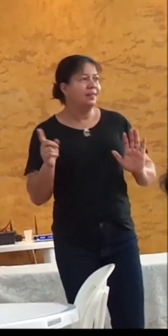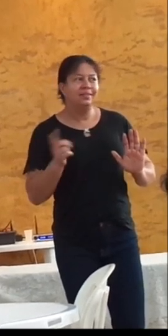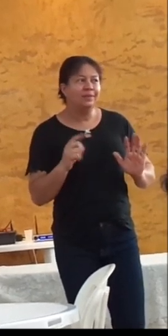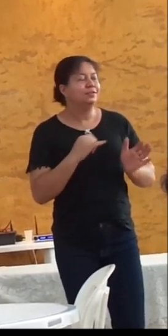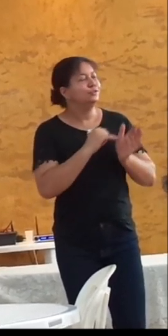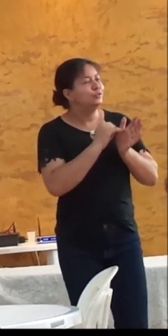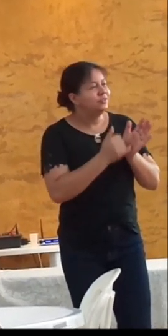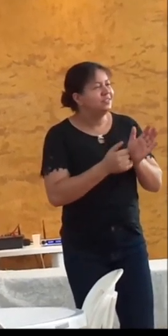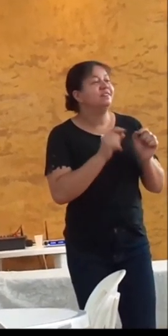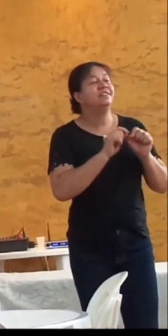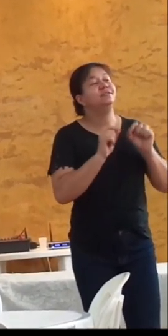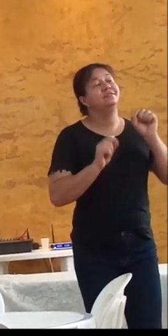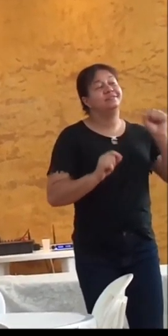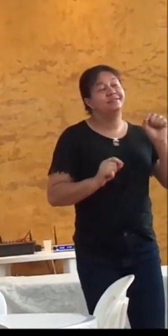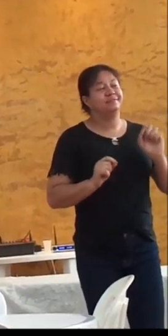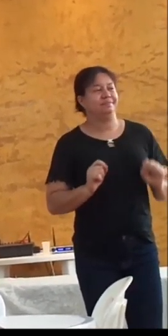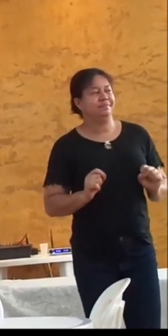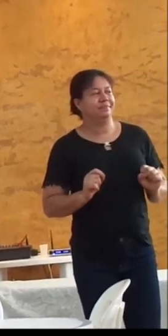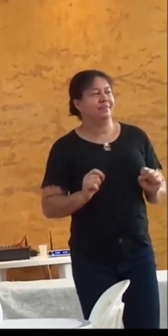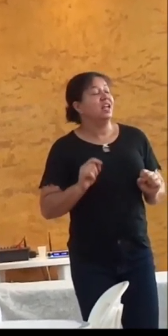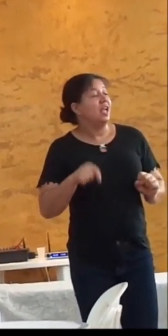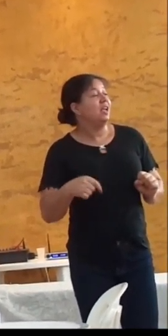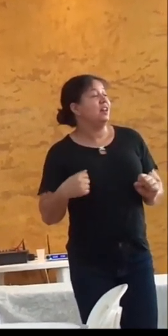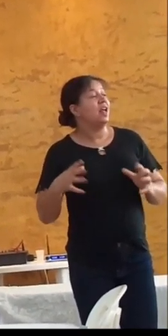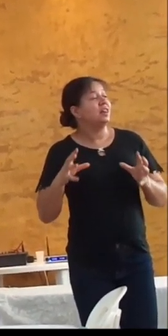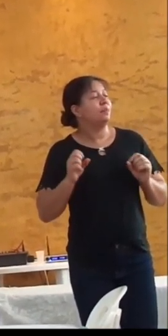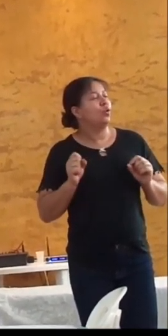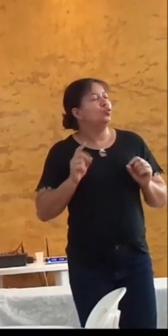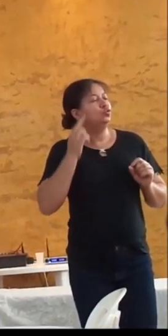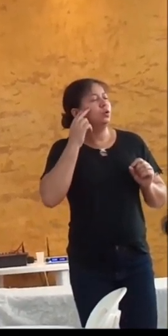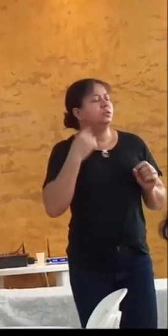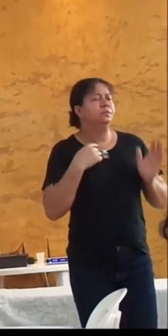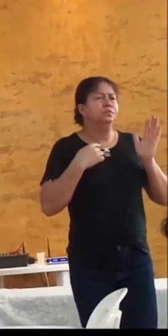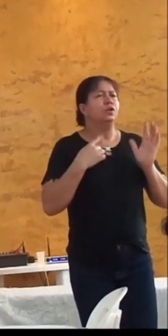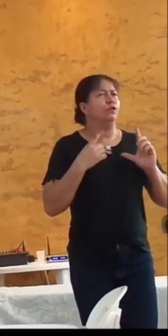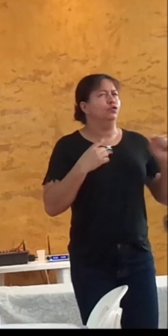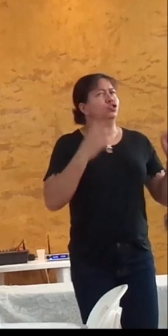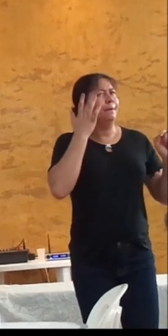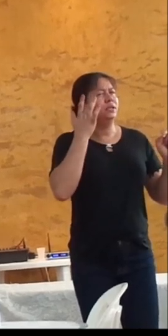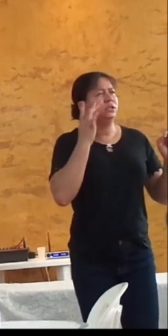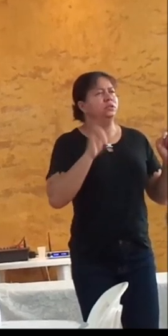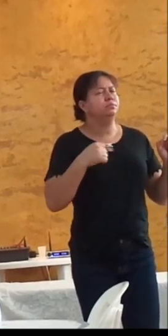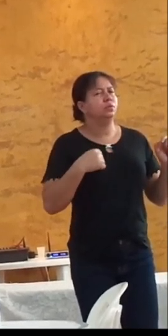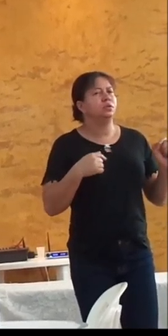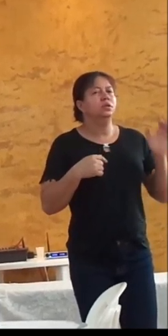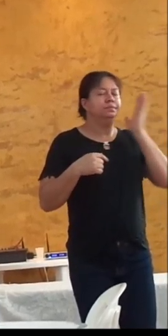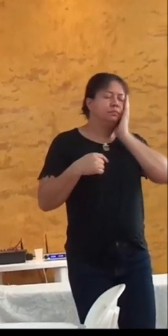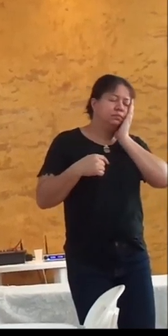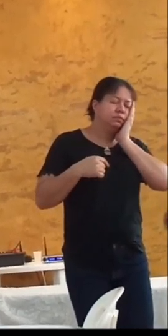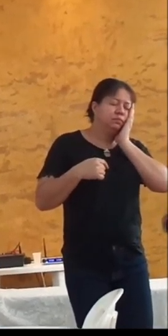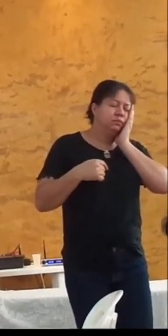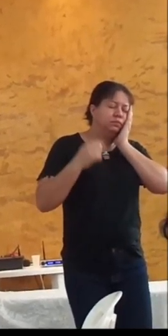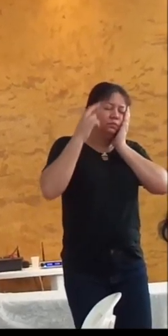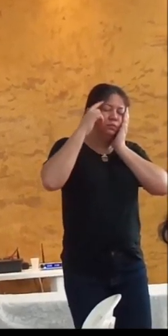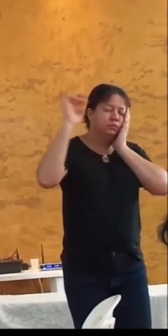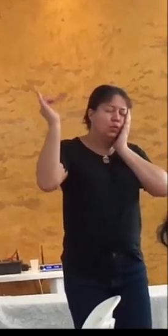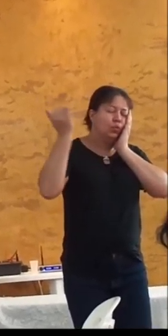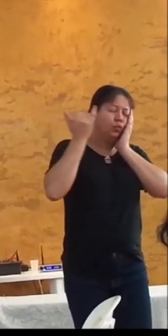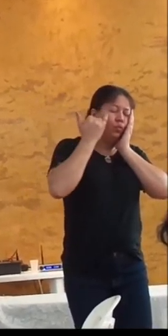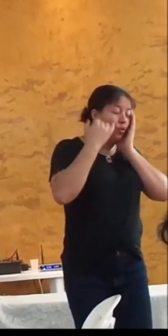No entanto, José recebeu um sonho de que seu filho